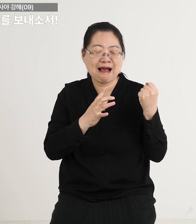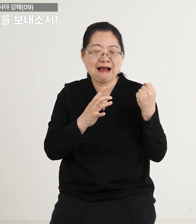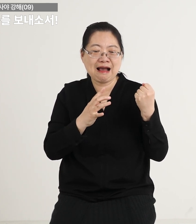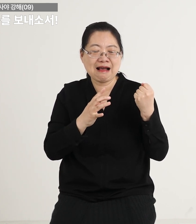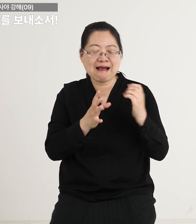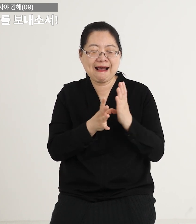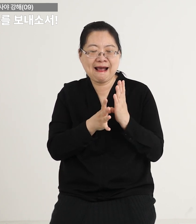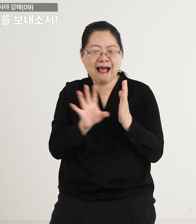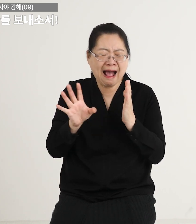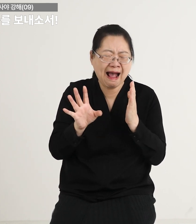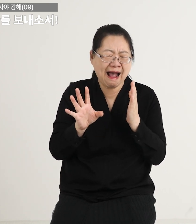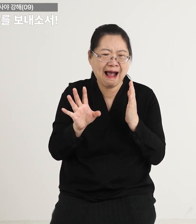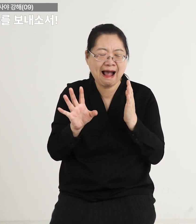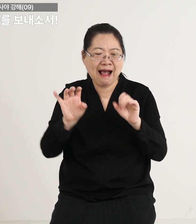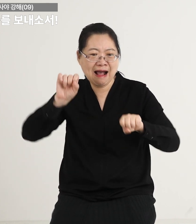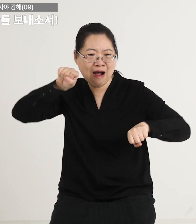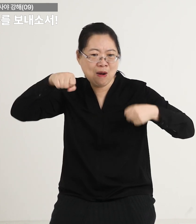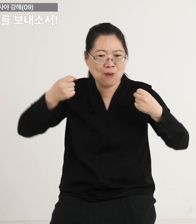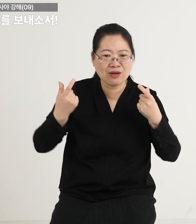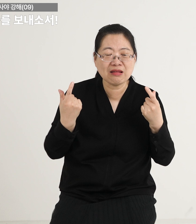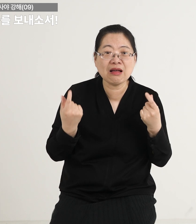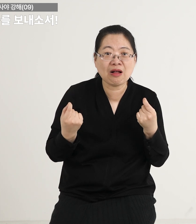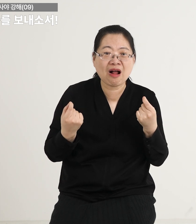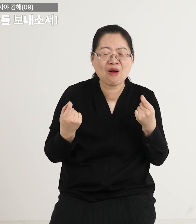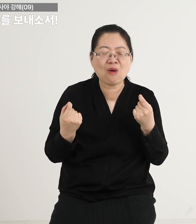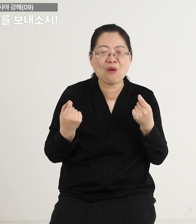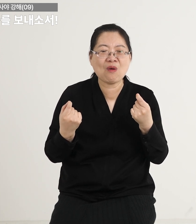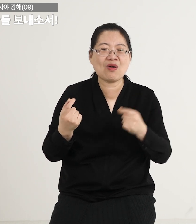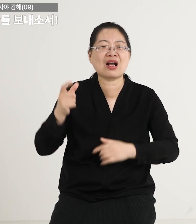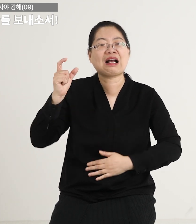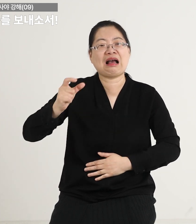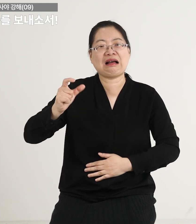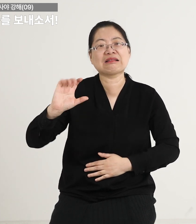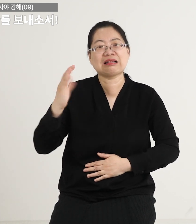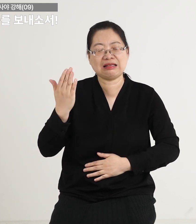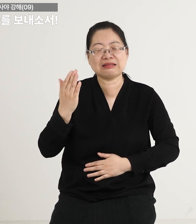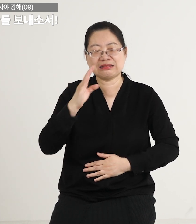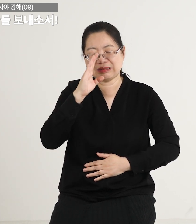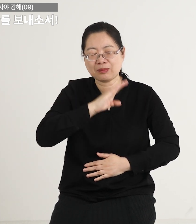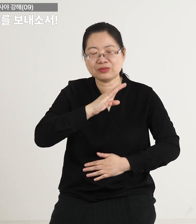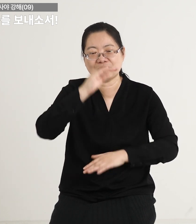괴물로 만들어져서 강화될 뿐이에요.